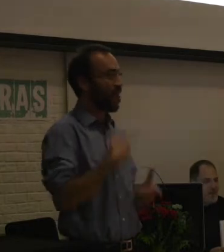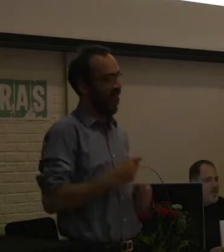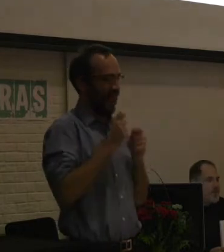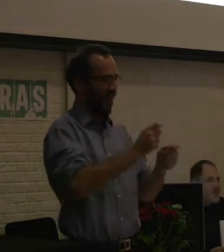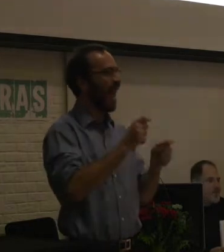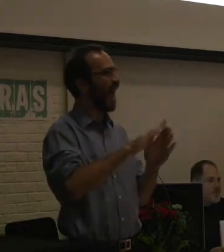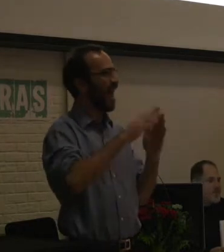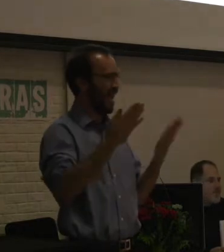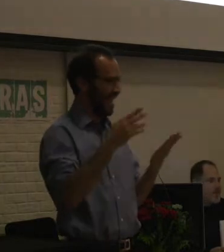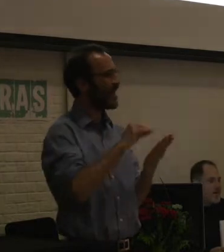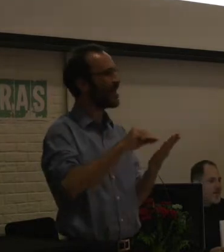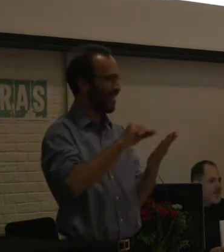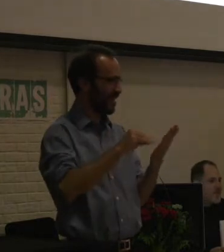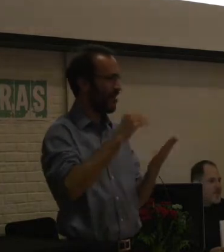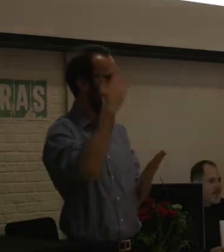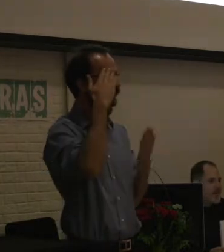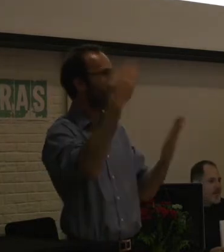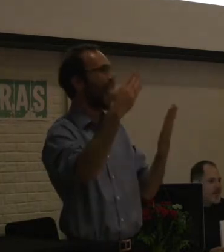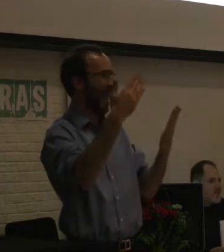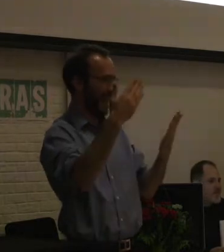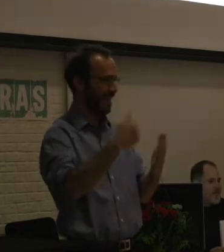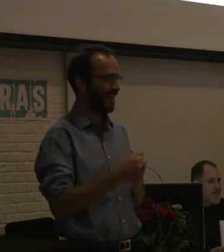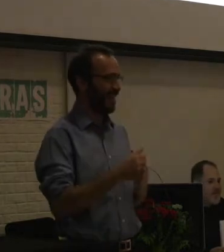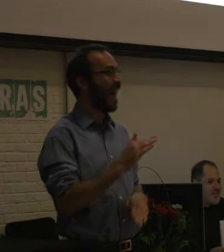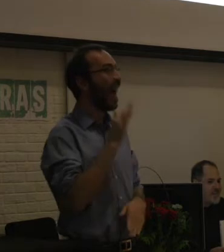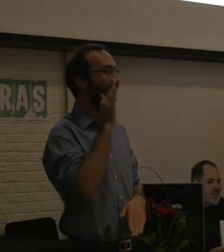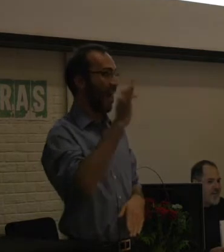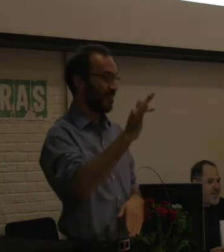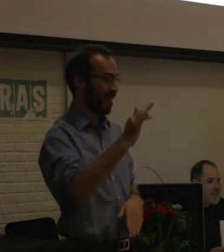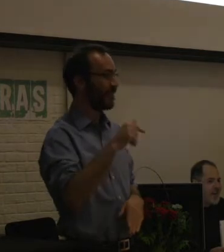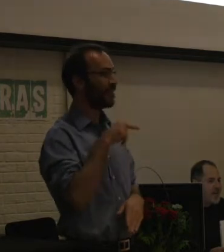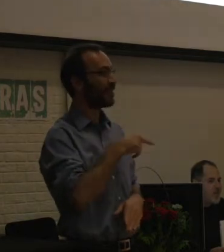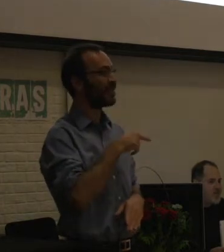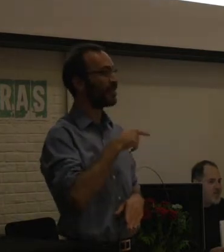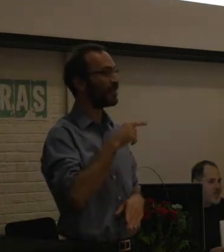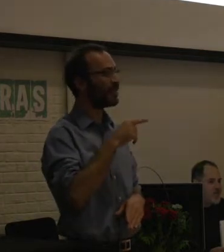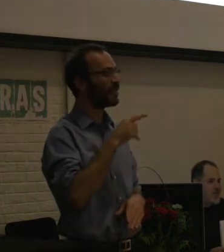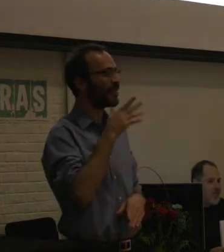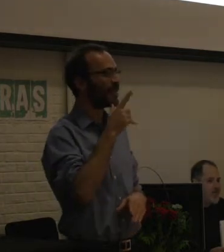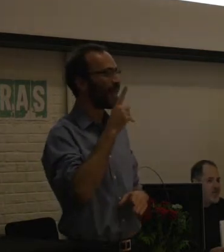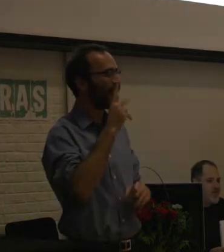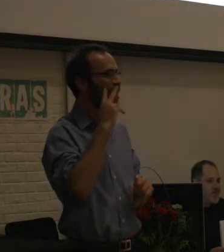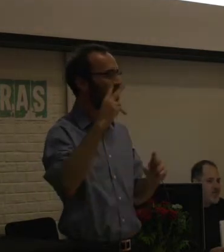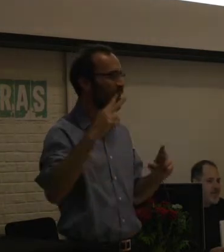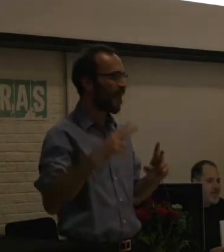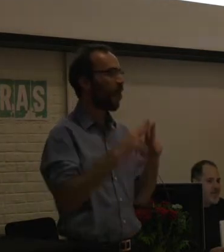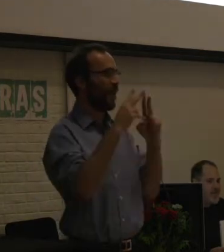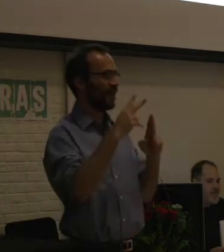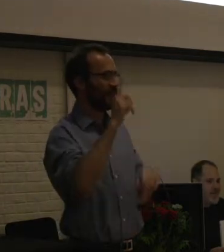Luego también se conmemora otra efeméride, que es el encuentro con Antonio y Irache